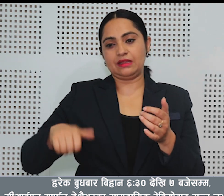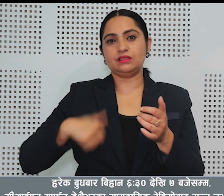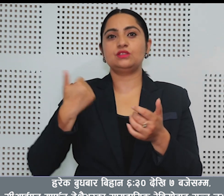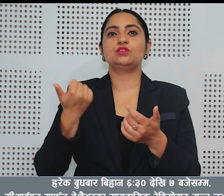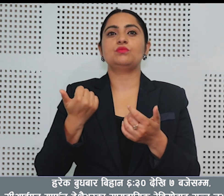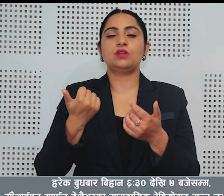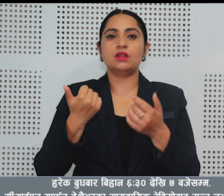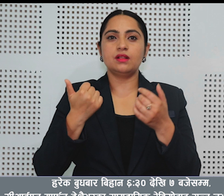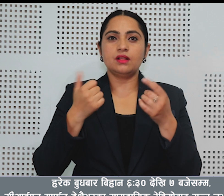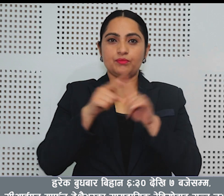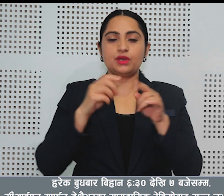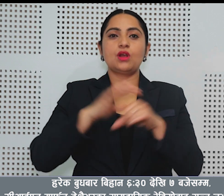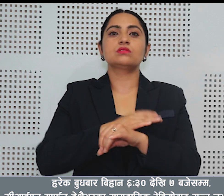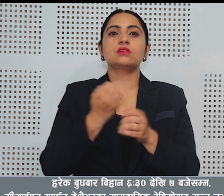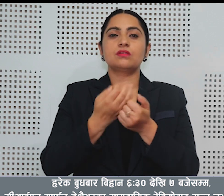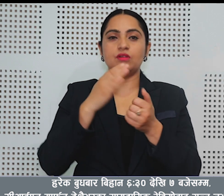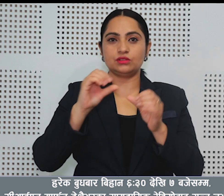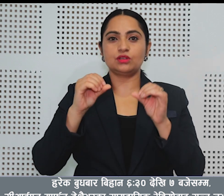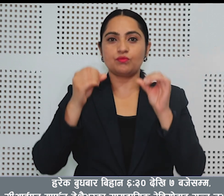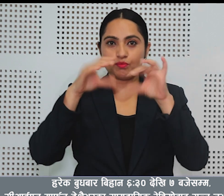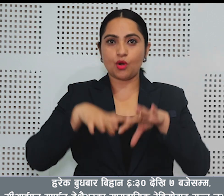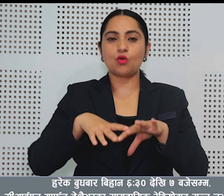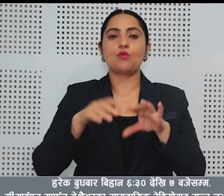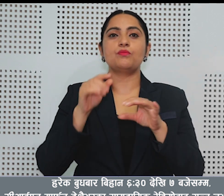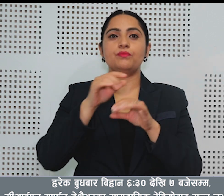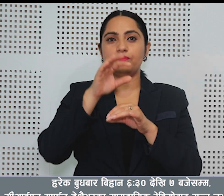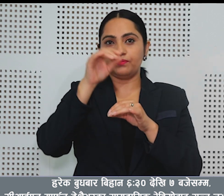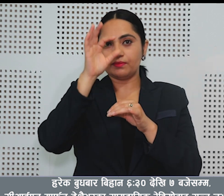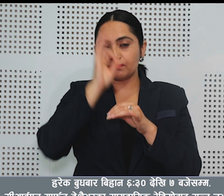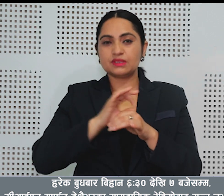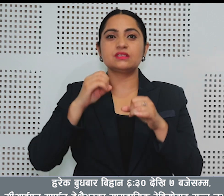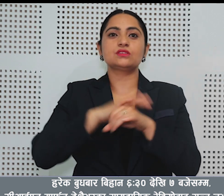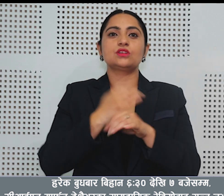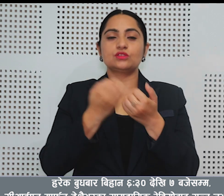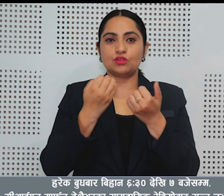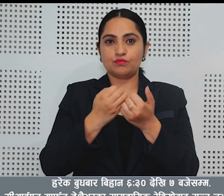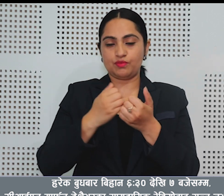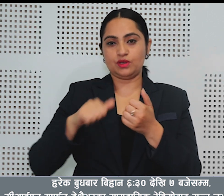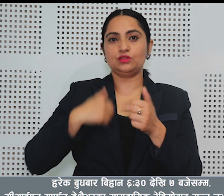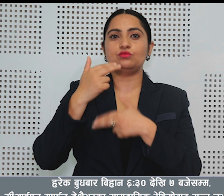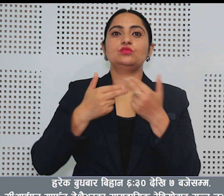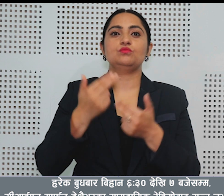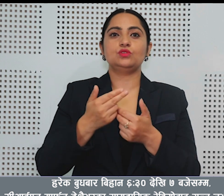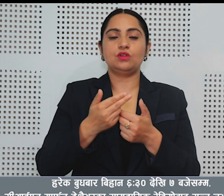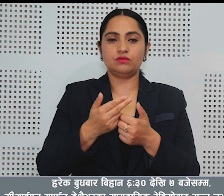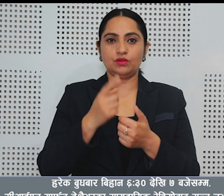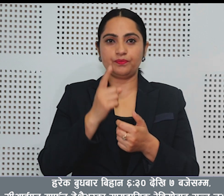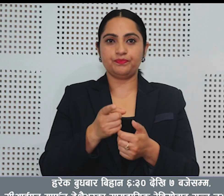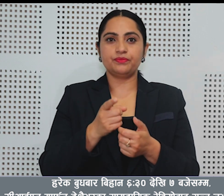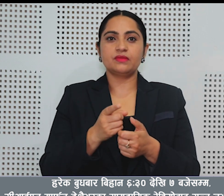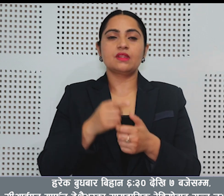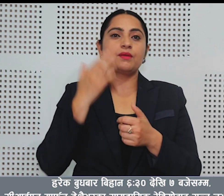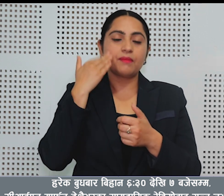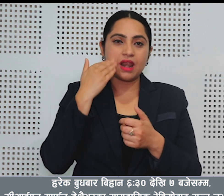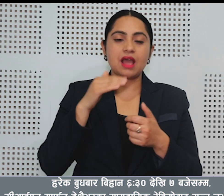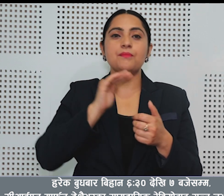जीवनयापन आश्रित हुन्छ। प्रकोपका विशेष असरहरू भनेको जीवधन र जीविकोपार्जनको छिया। खास गरी महिला,